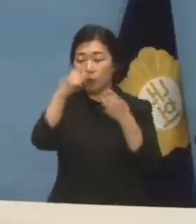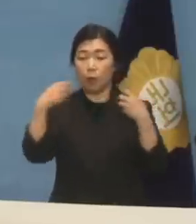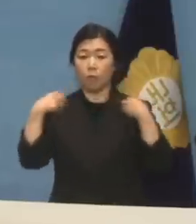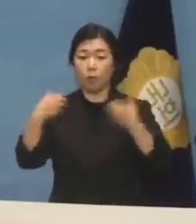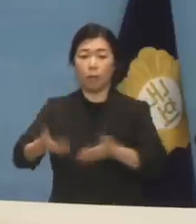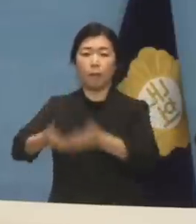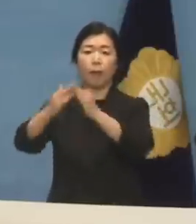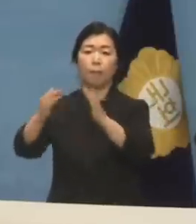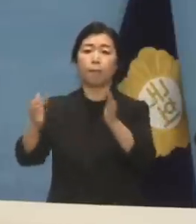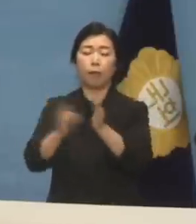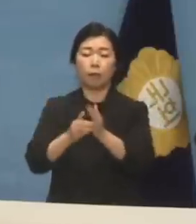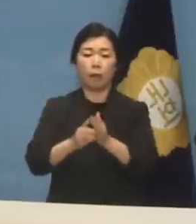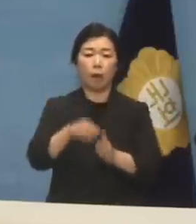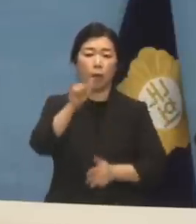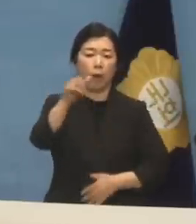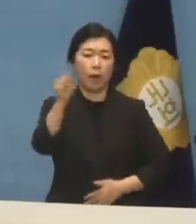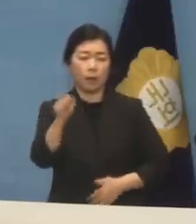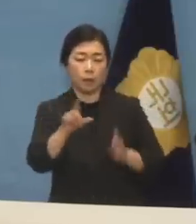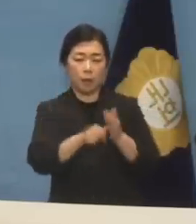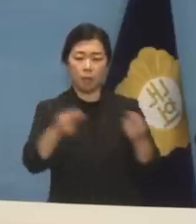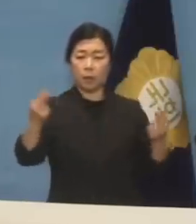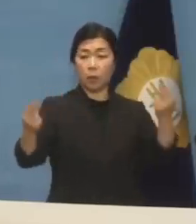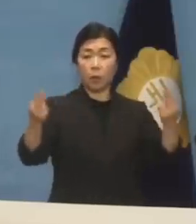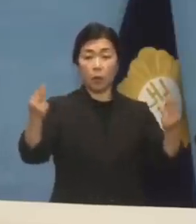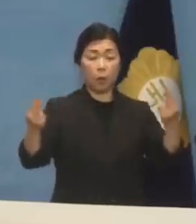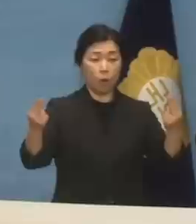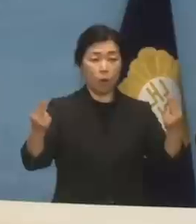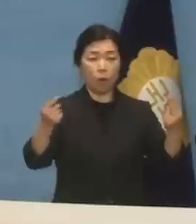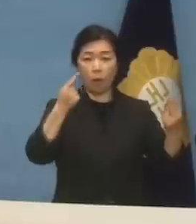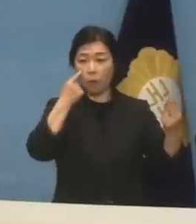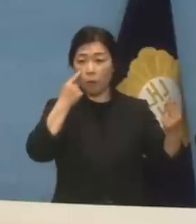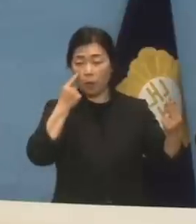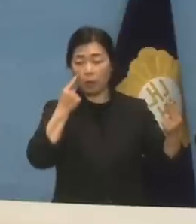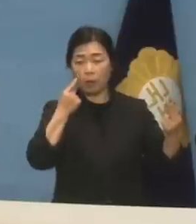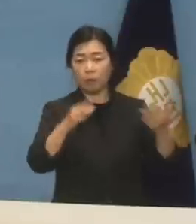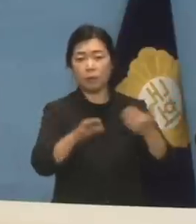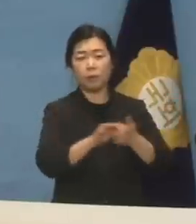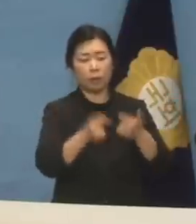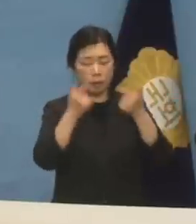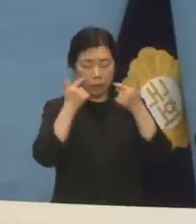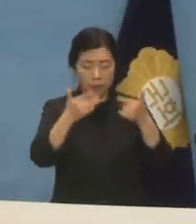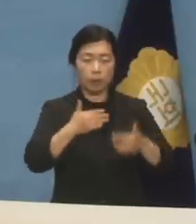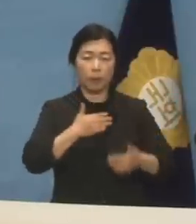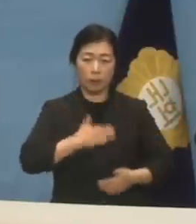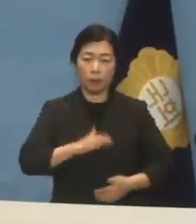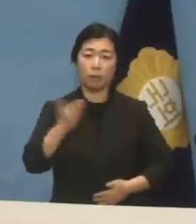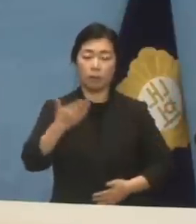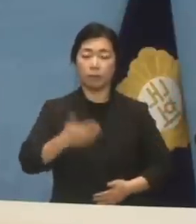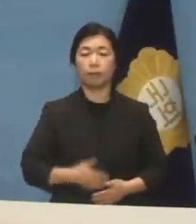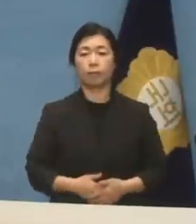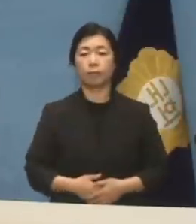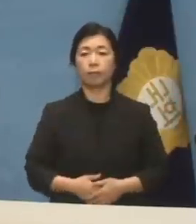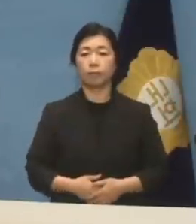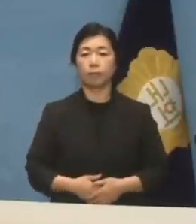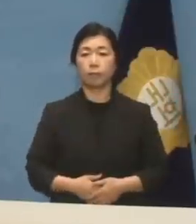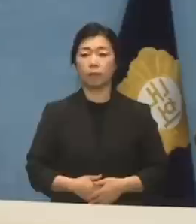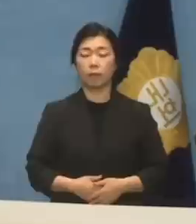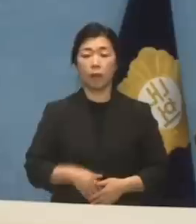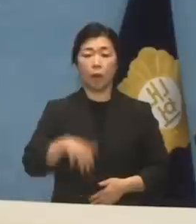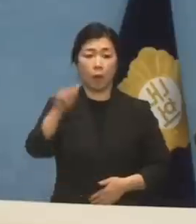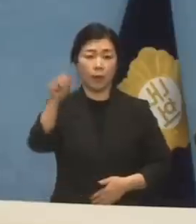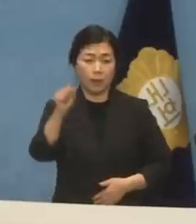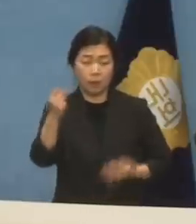들어선 YS 때부터만 비교해도 여러분이 너무나 극명하게 이 정권 문제점 아실 수 있을